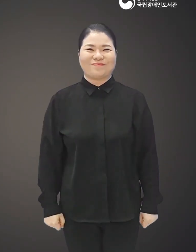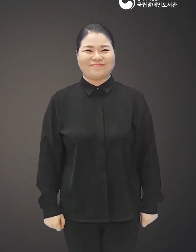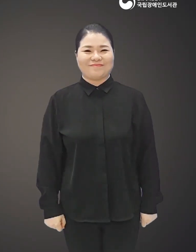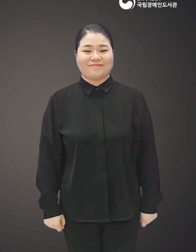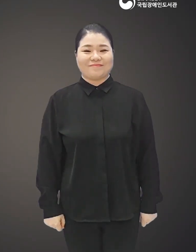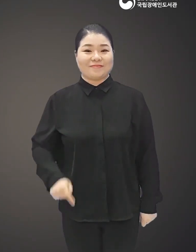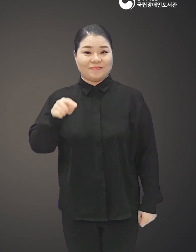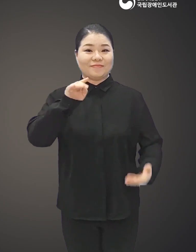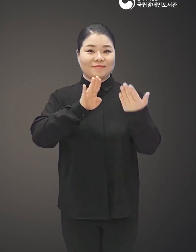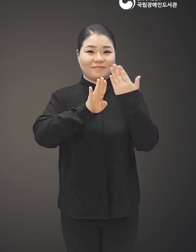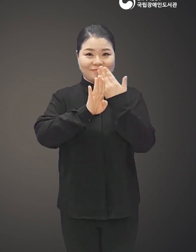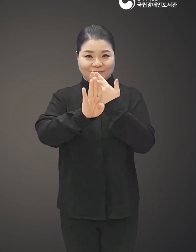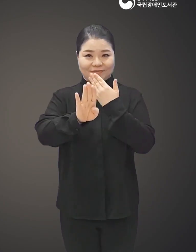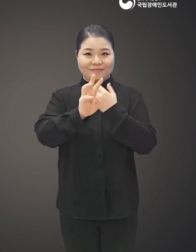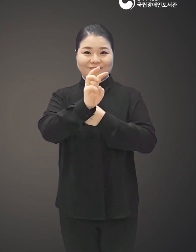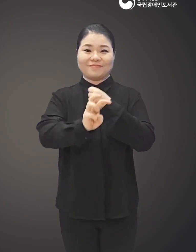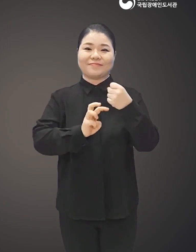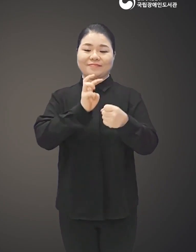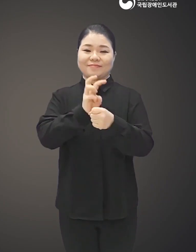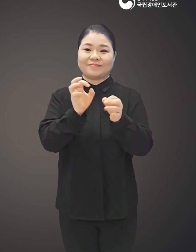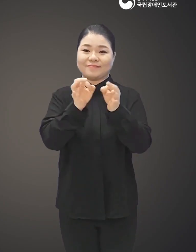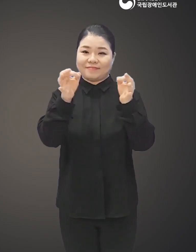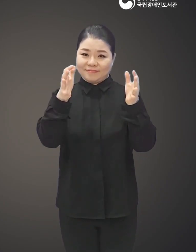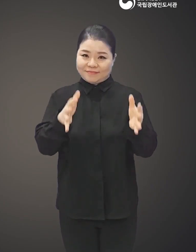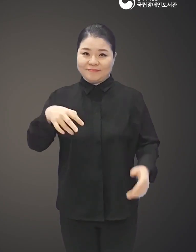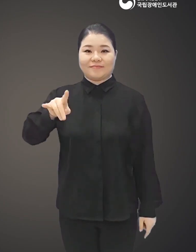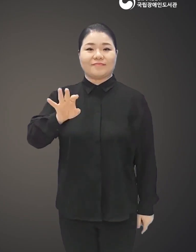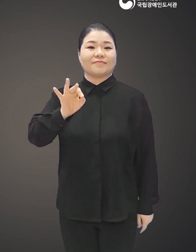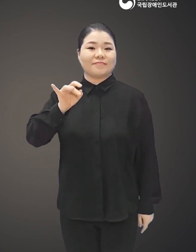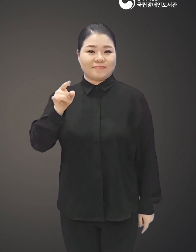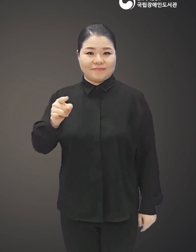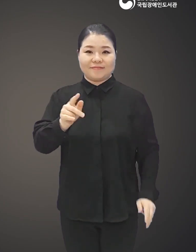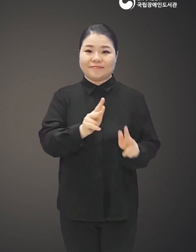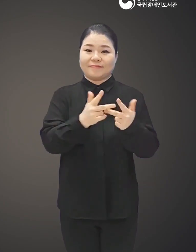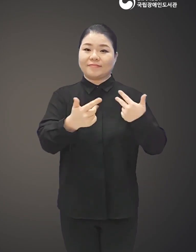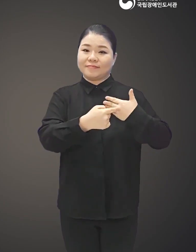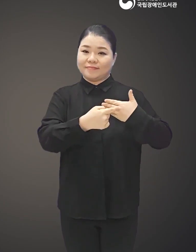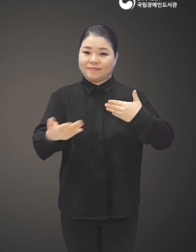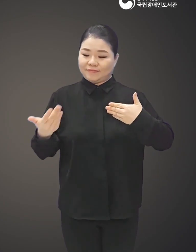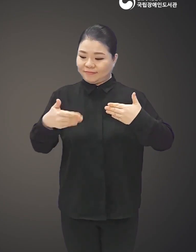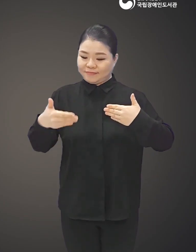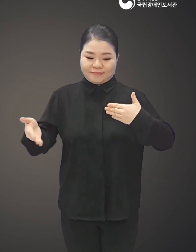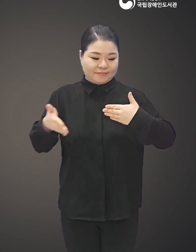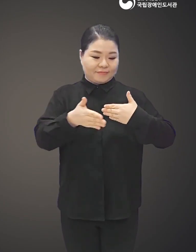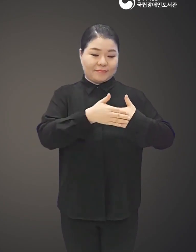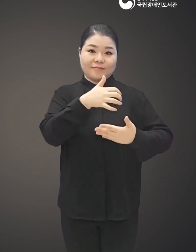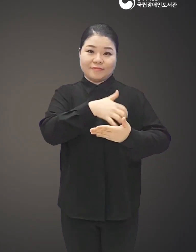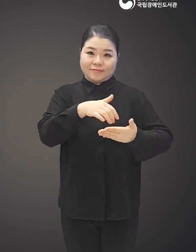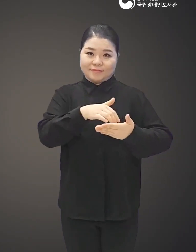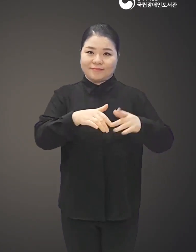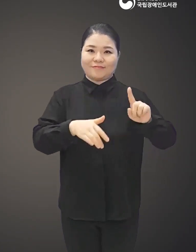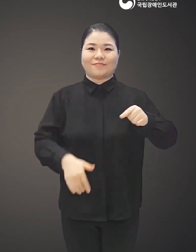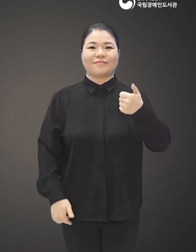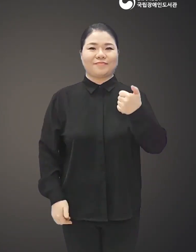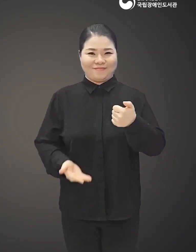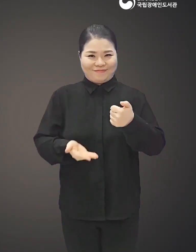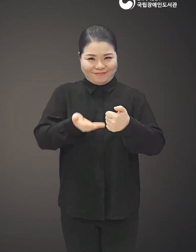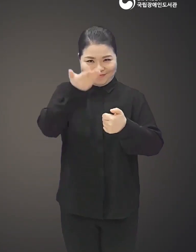후 30년간 장자크 상배는 150여 차례 더 뉴요커의 표지를 장식했다.